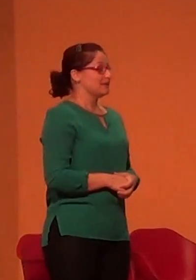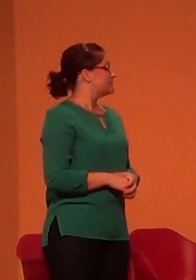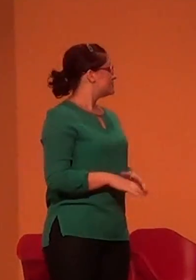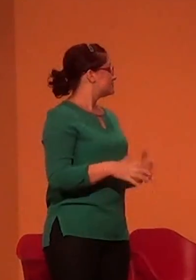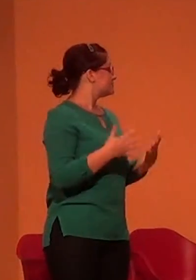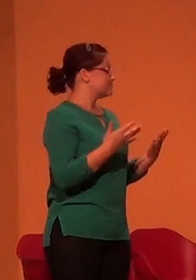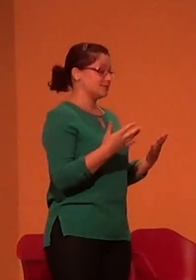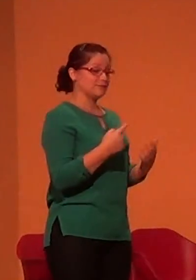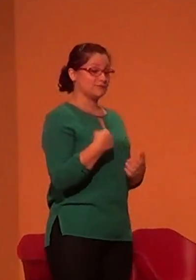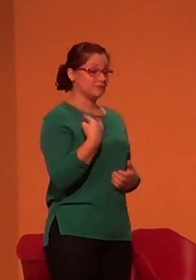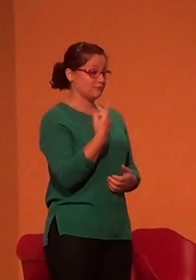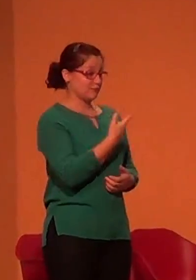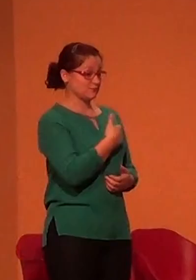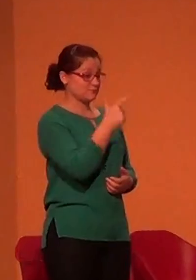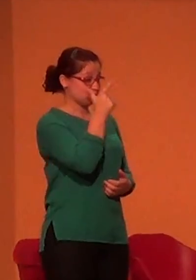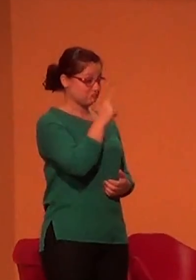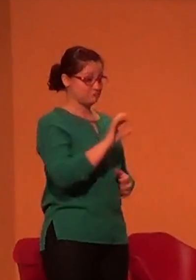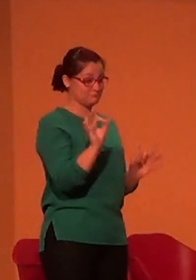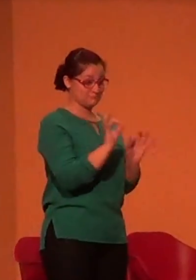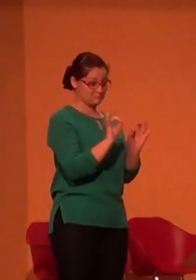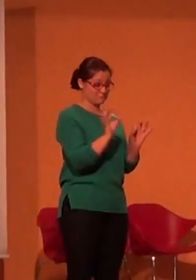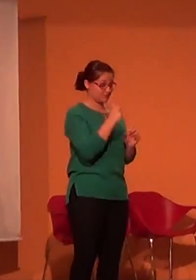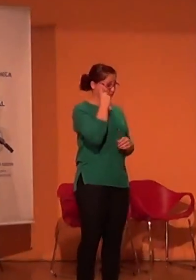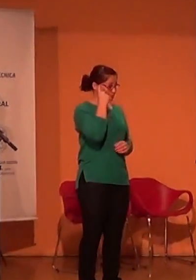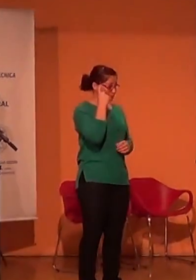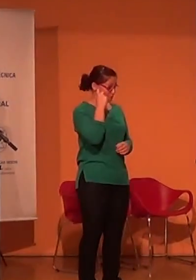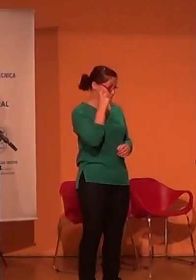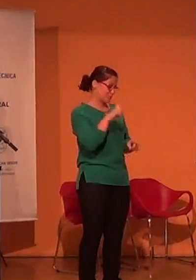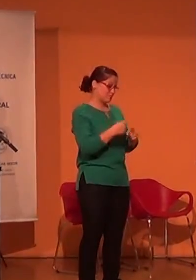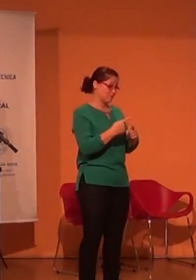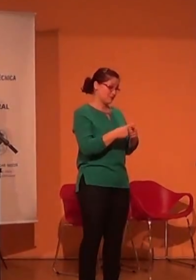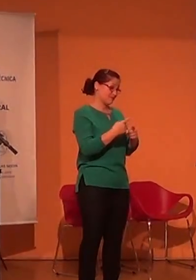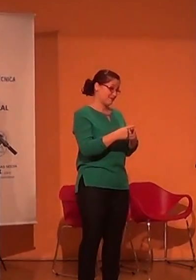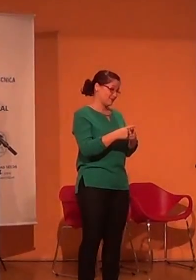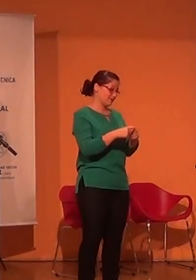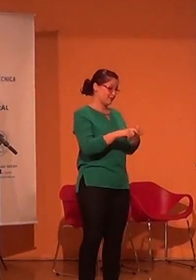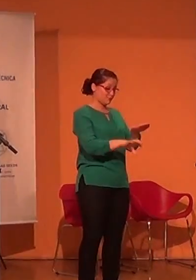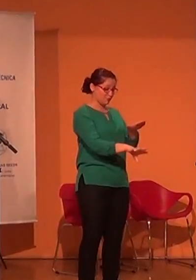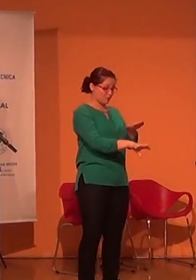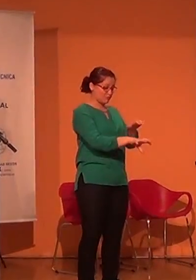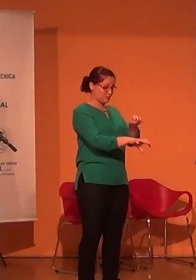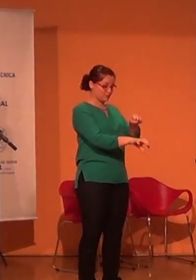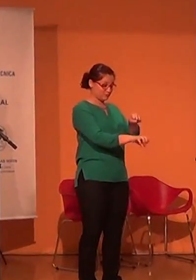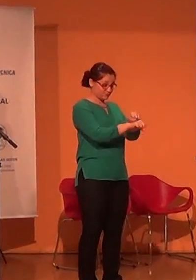A gente não conseguiu colocar os sons porque deu uma incompatibilidade de formato.